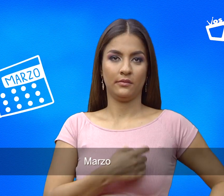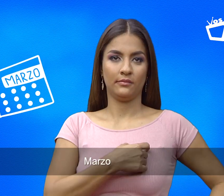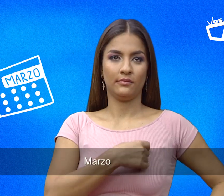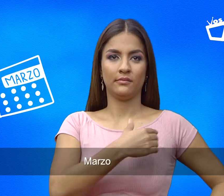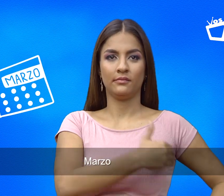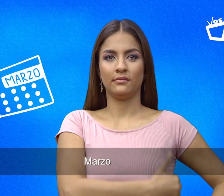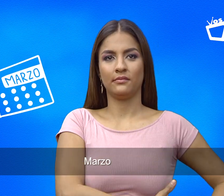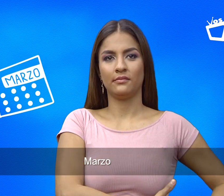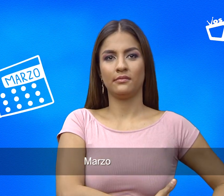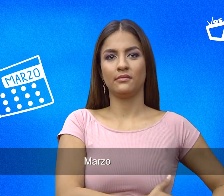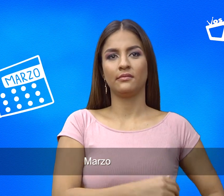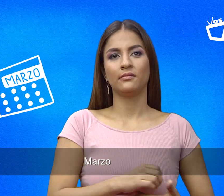marzo